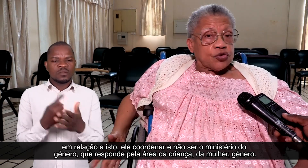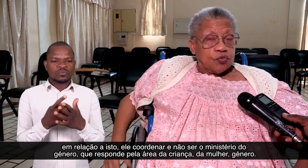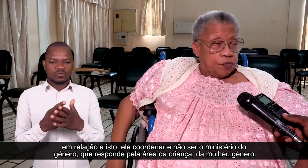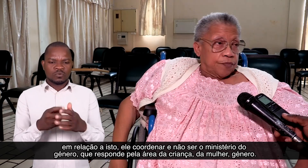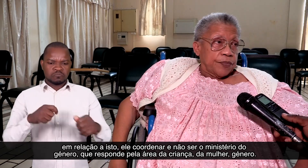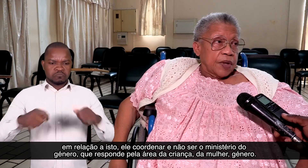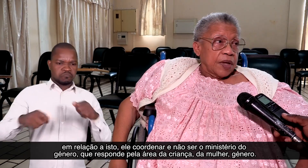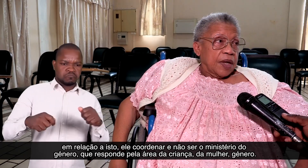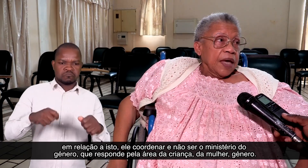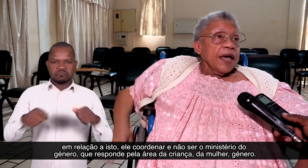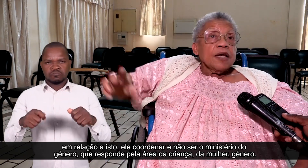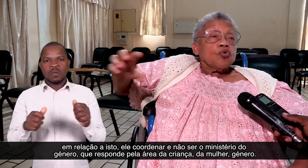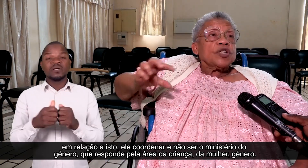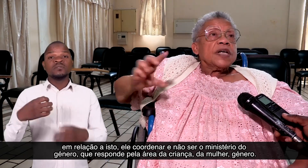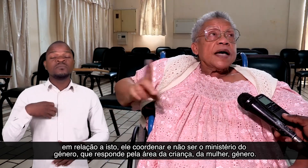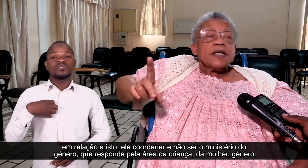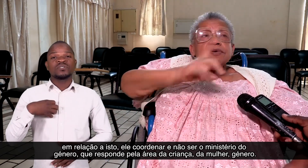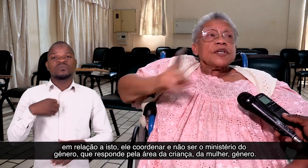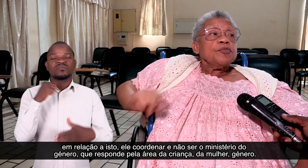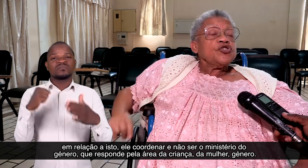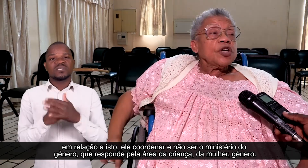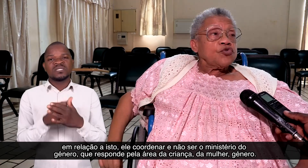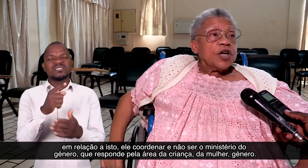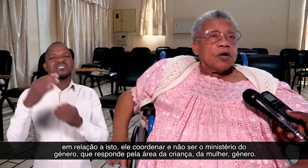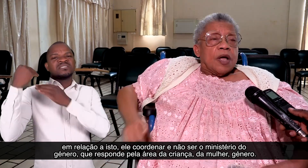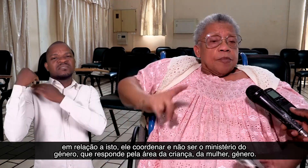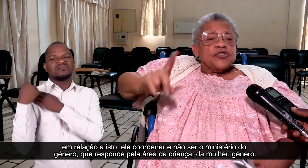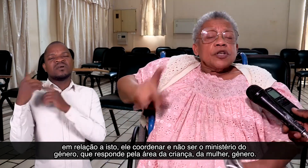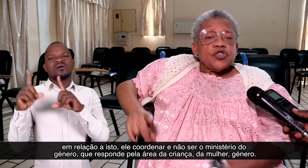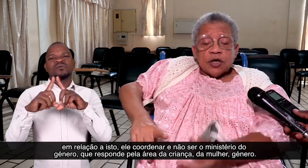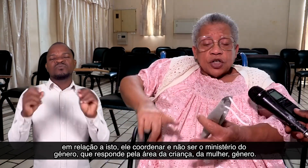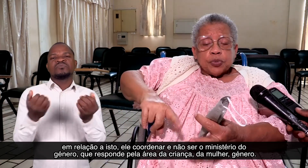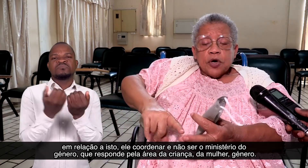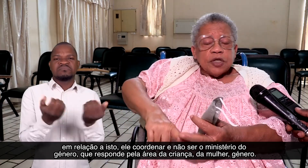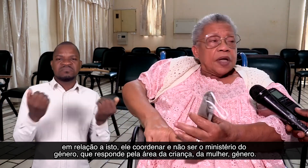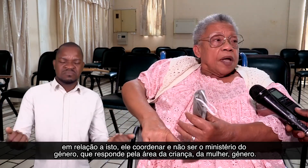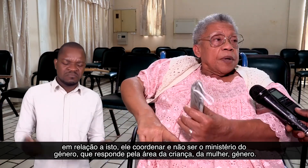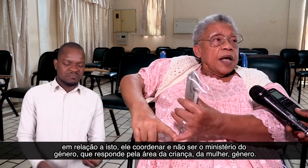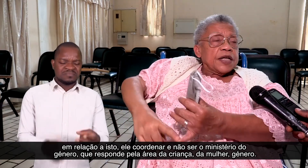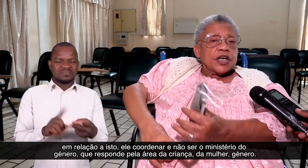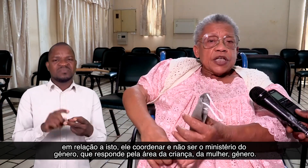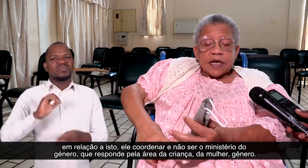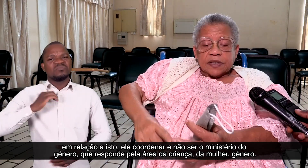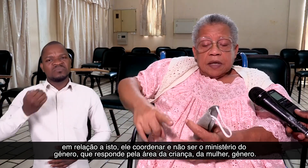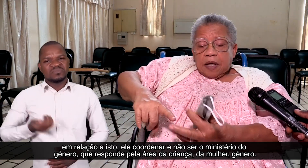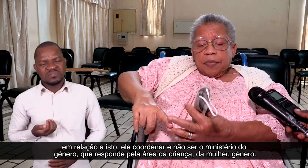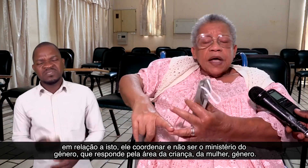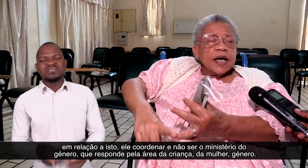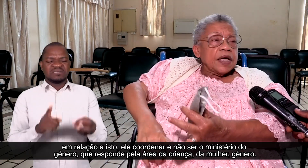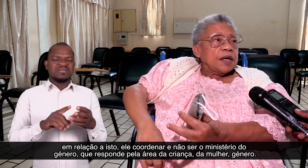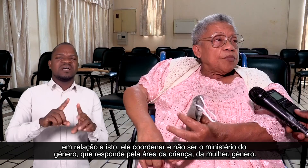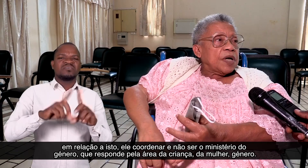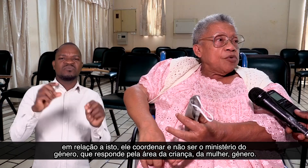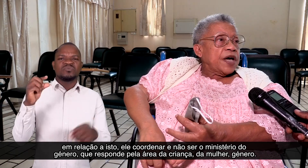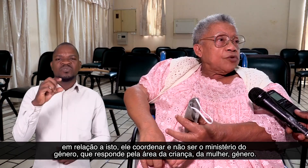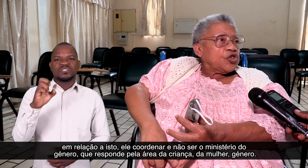a isto, ele coordenar, não ser o Ministério do Gênero. O Ministério do Gênero responde pela área da criança, pela